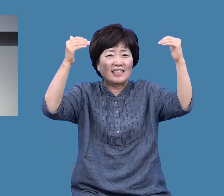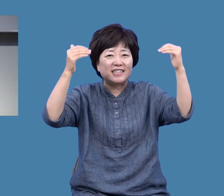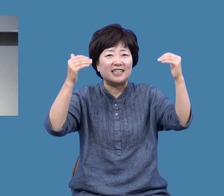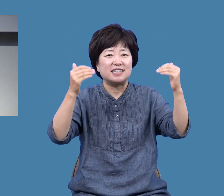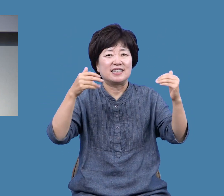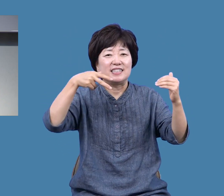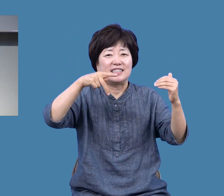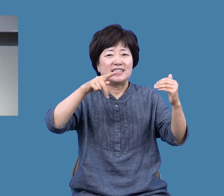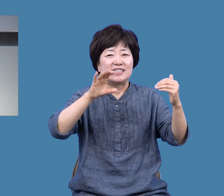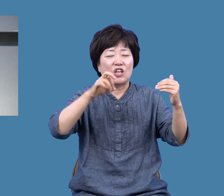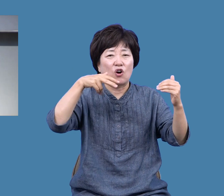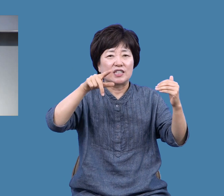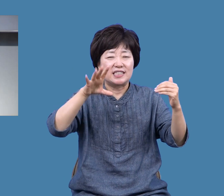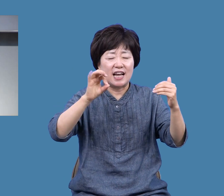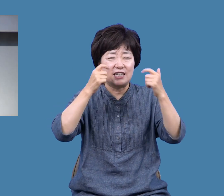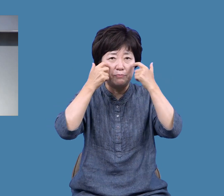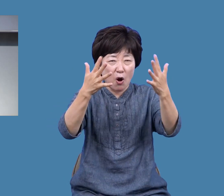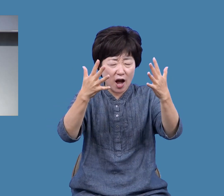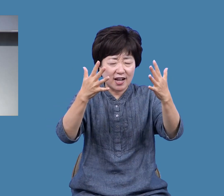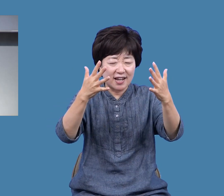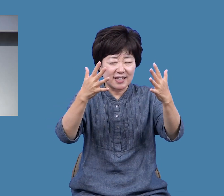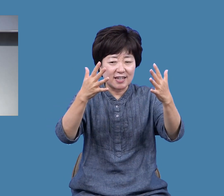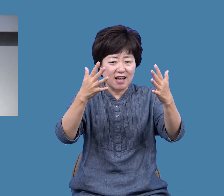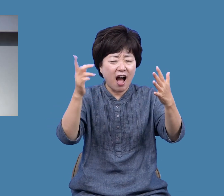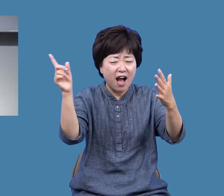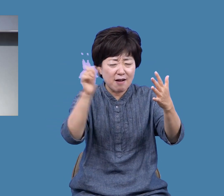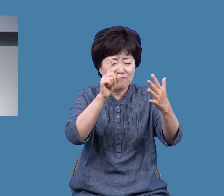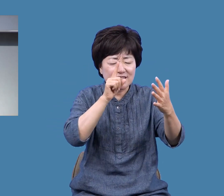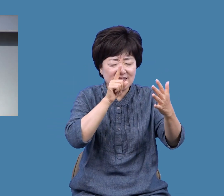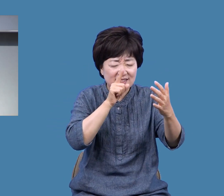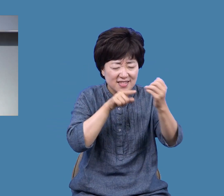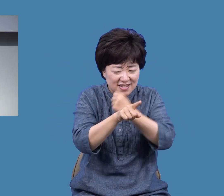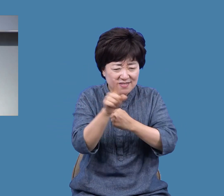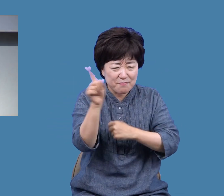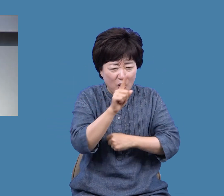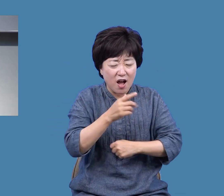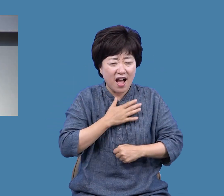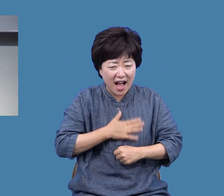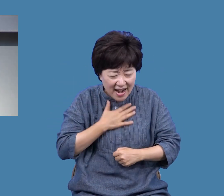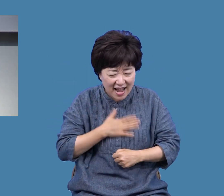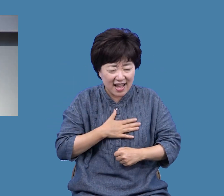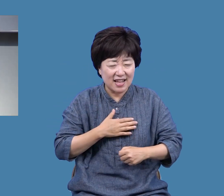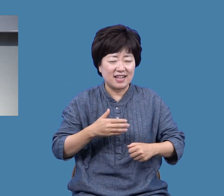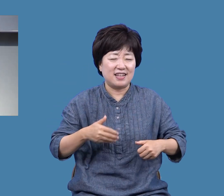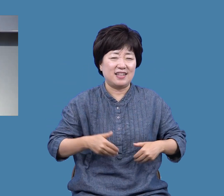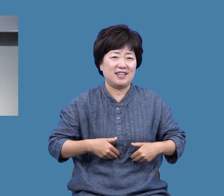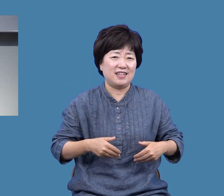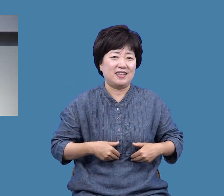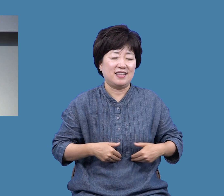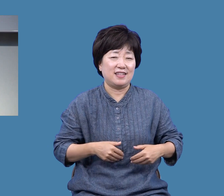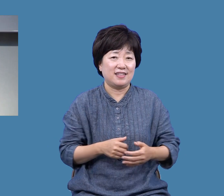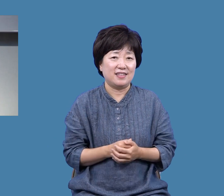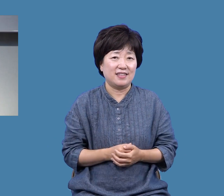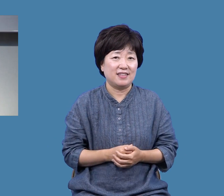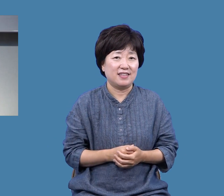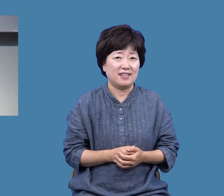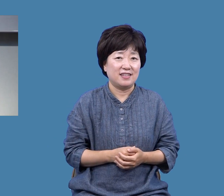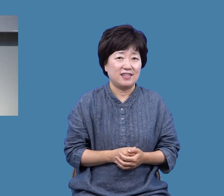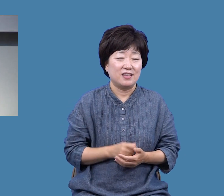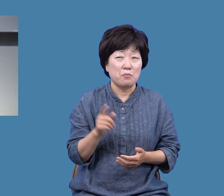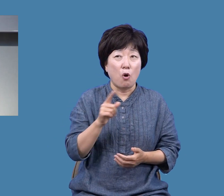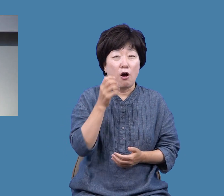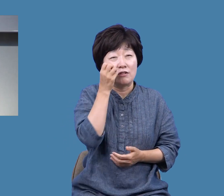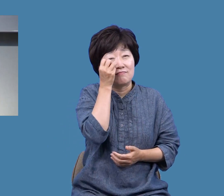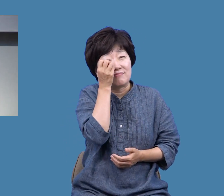영적인 성장은 우리 안에 초자연적인 영의 기능들이 막 나타나는 게 아니야. 물론 그것은 이제